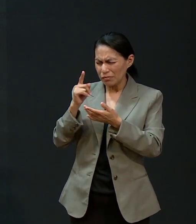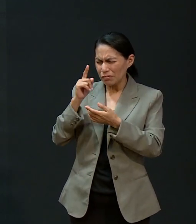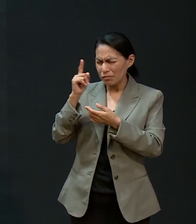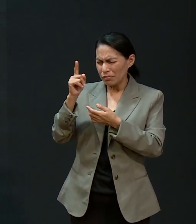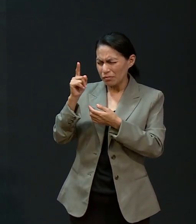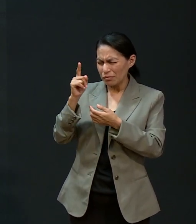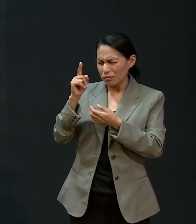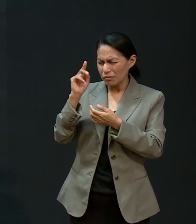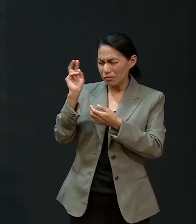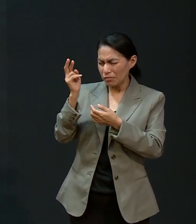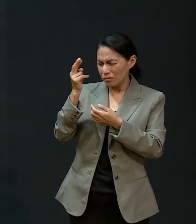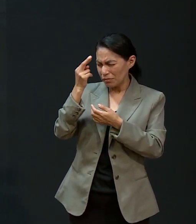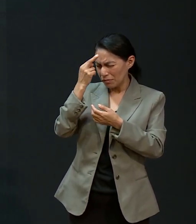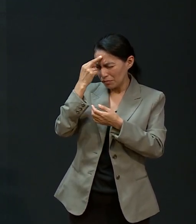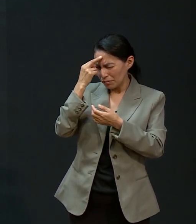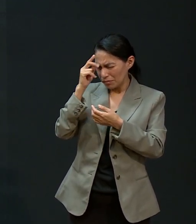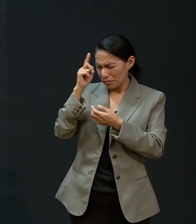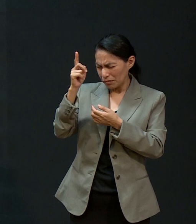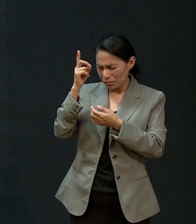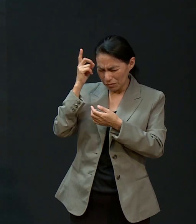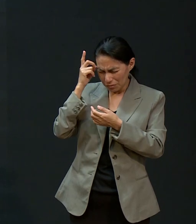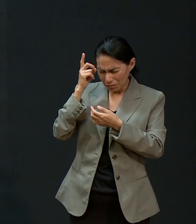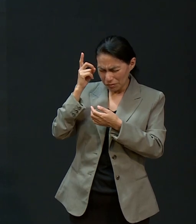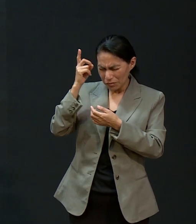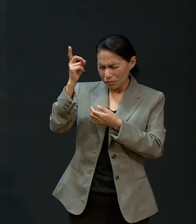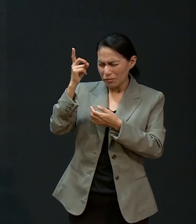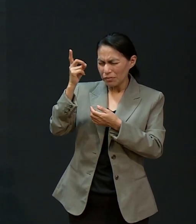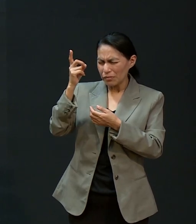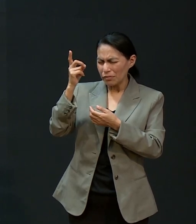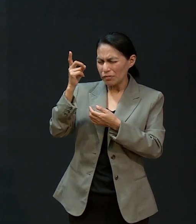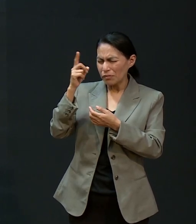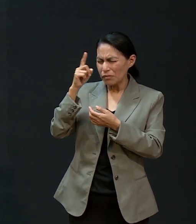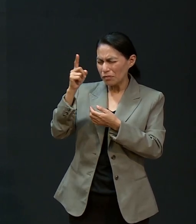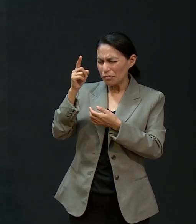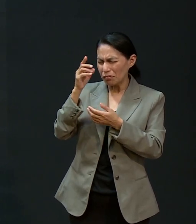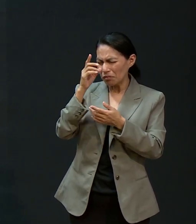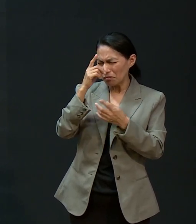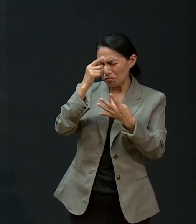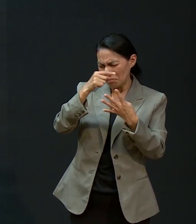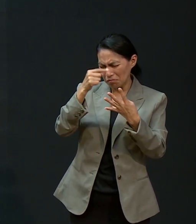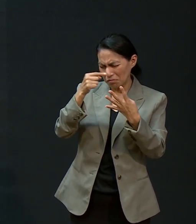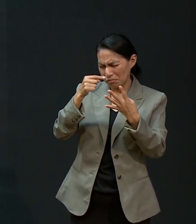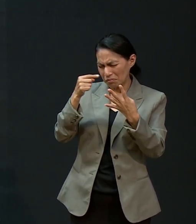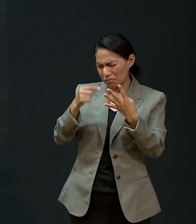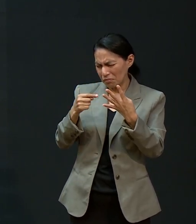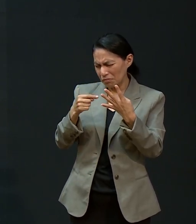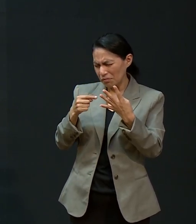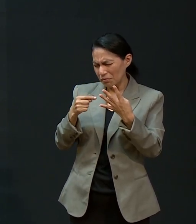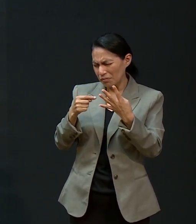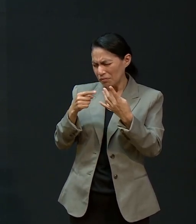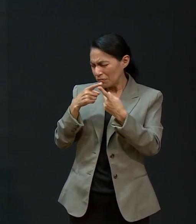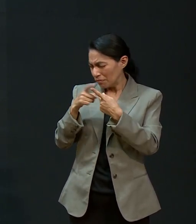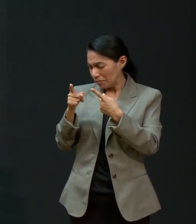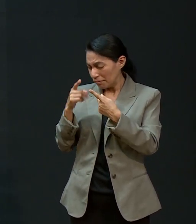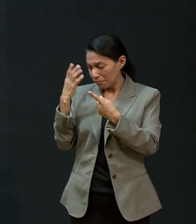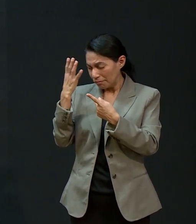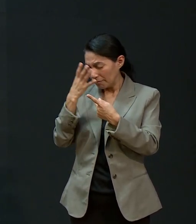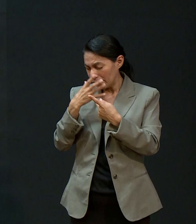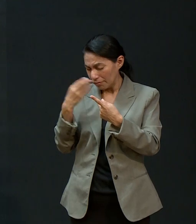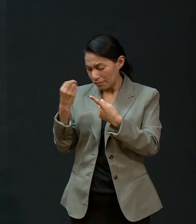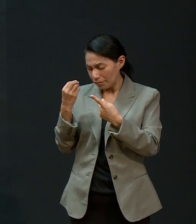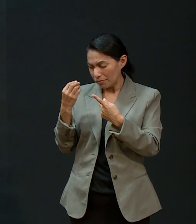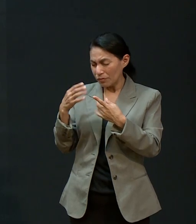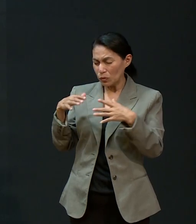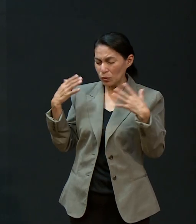te damos muchísimas gracias porque te reconocemos como nuestro Dios y sabemos que tienes grandes características